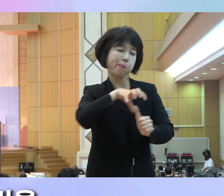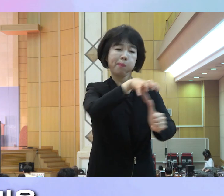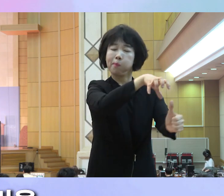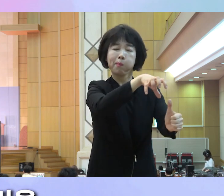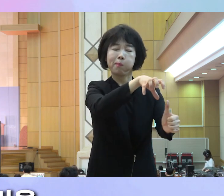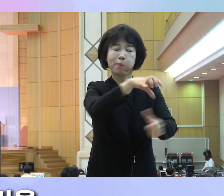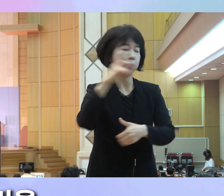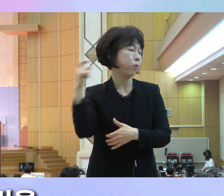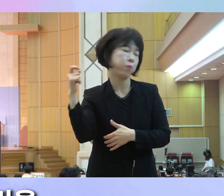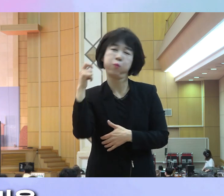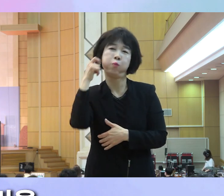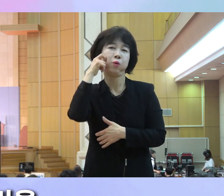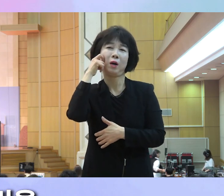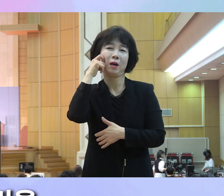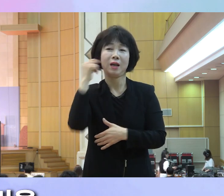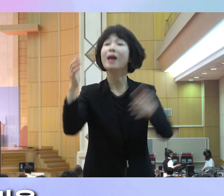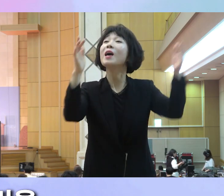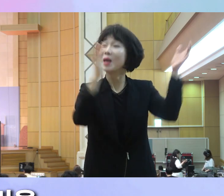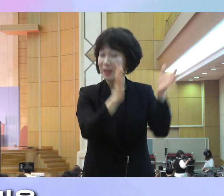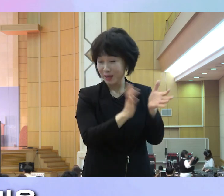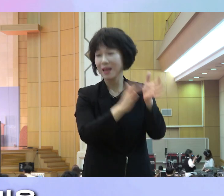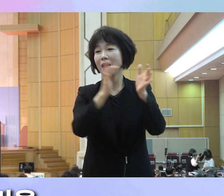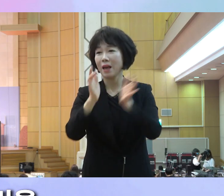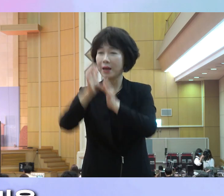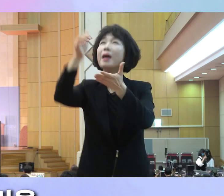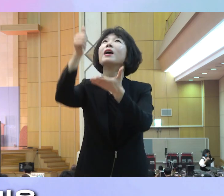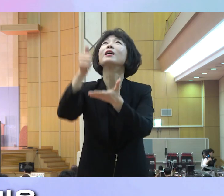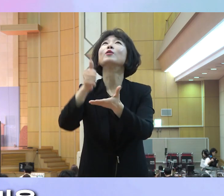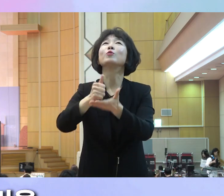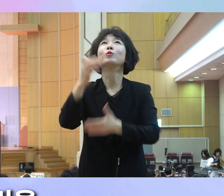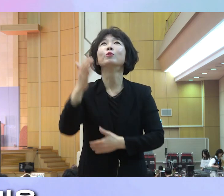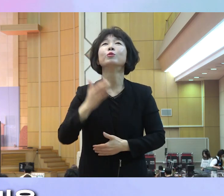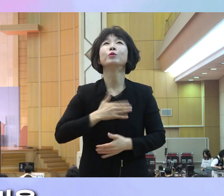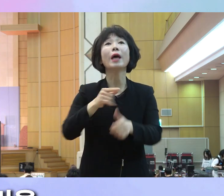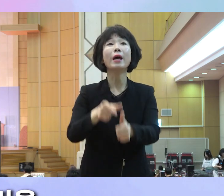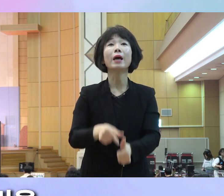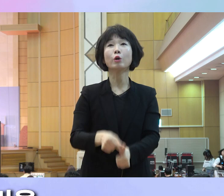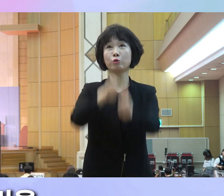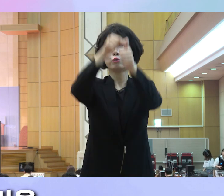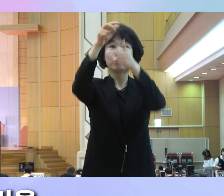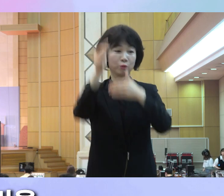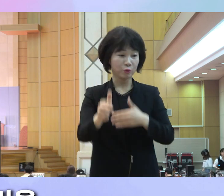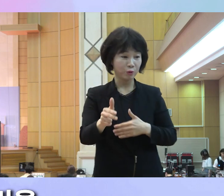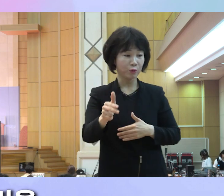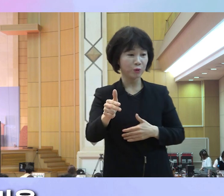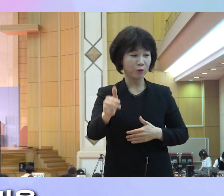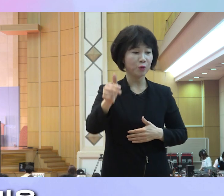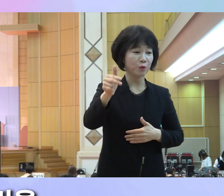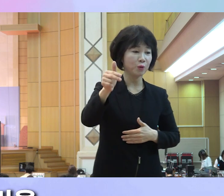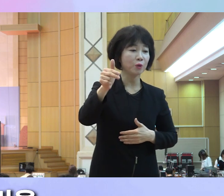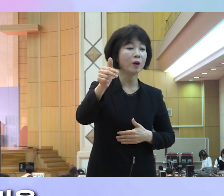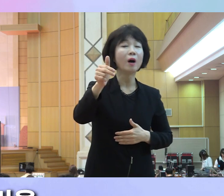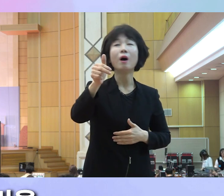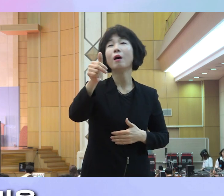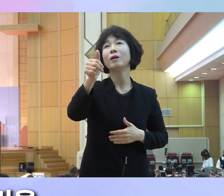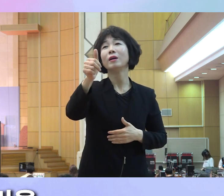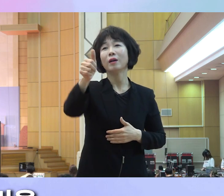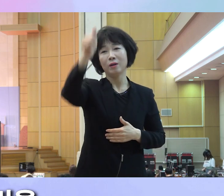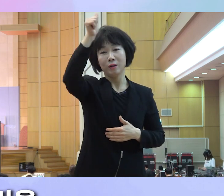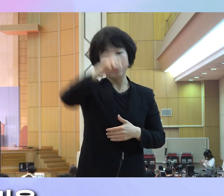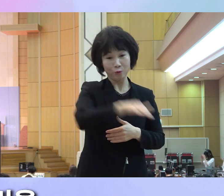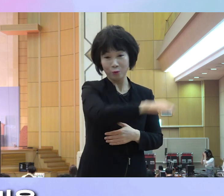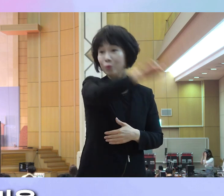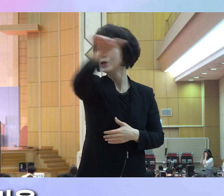거기 못 가두네, 예수 내 구주